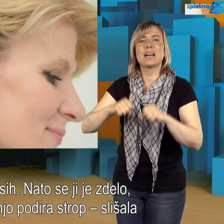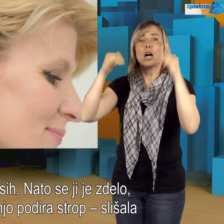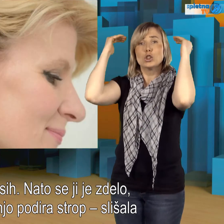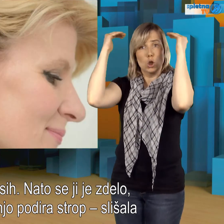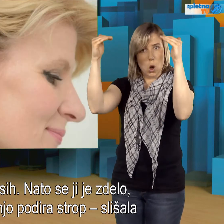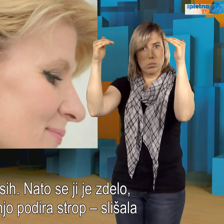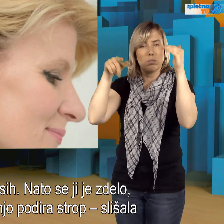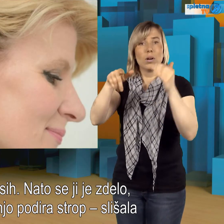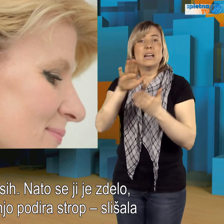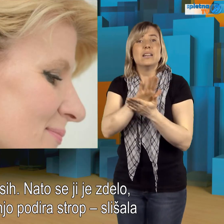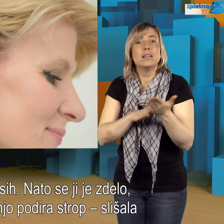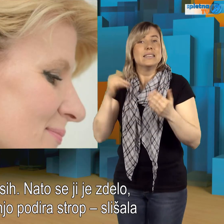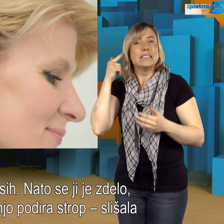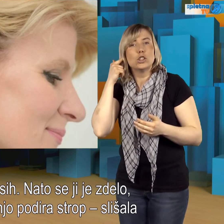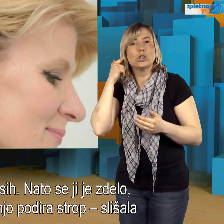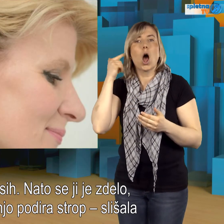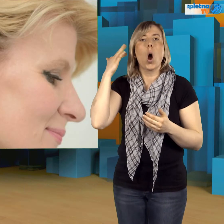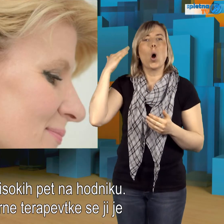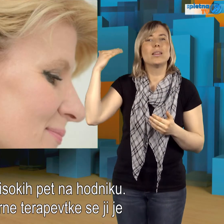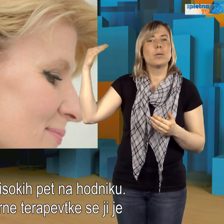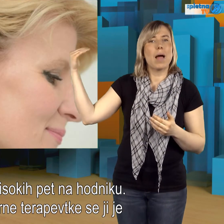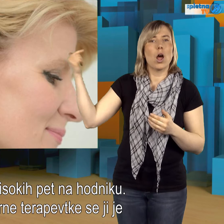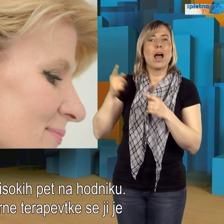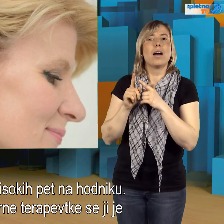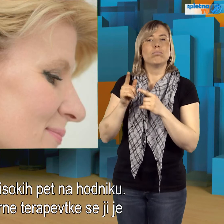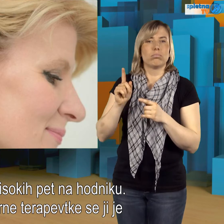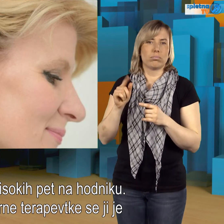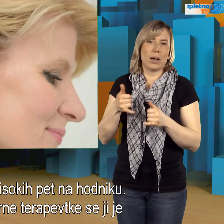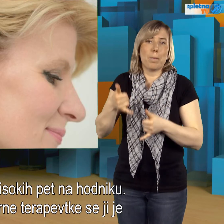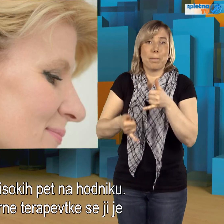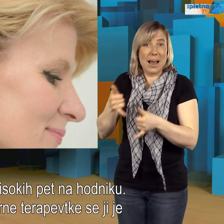strop. Slišala je odmev visokih pet na hodniku.